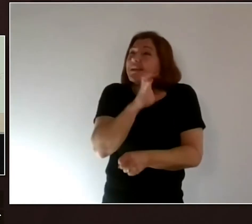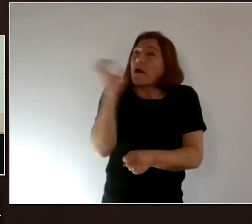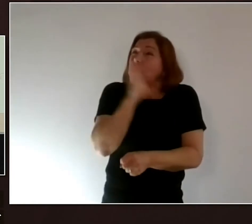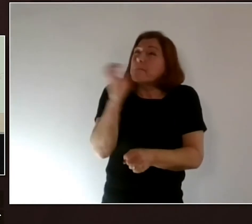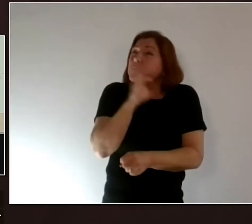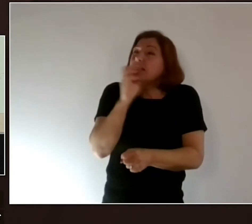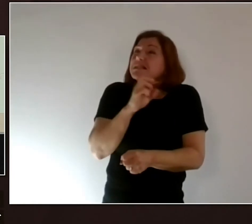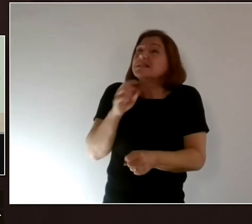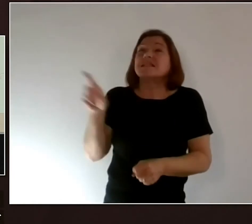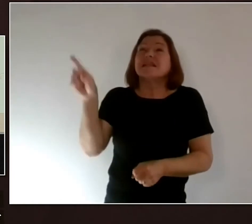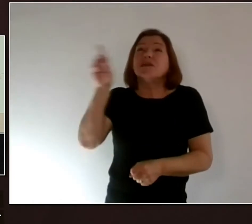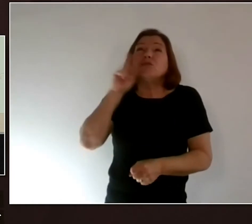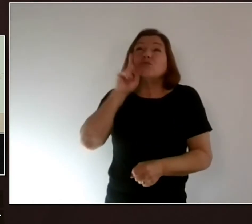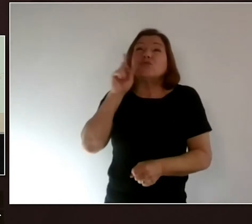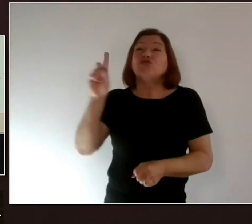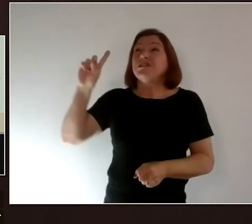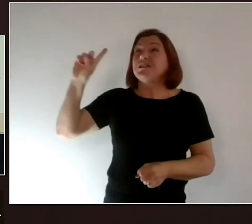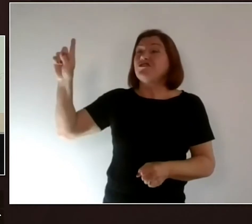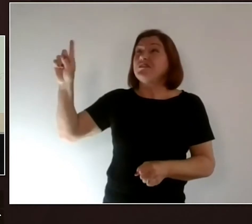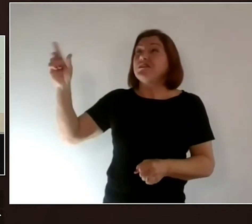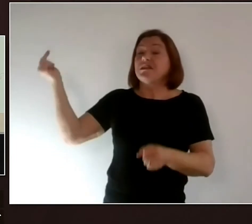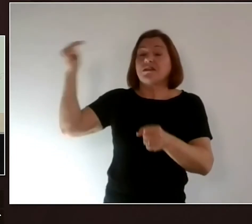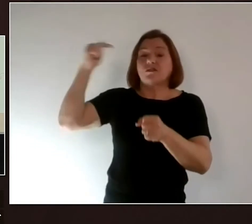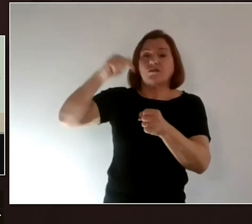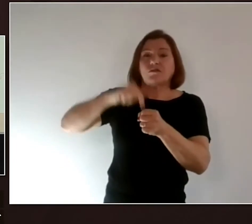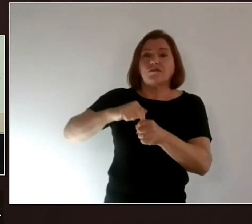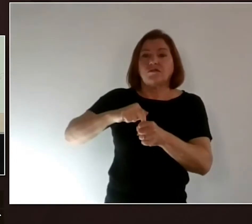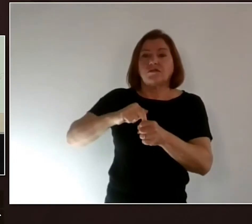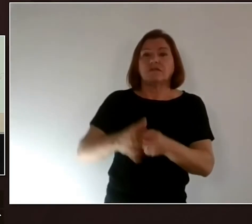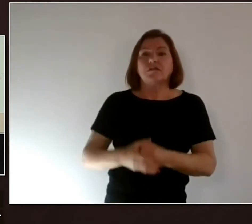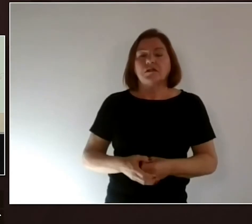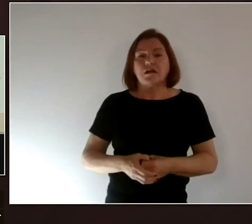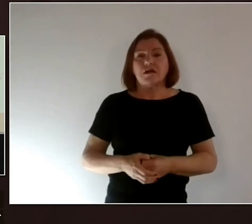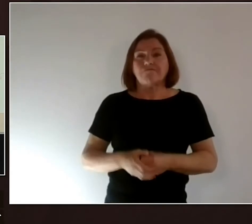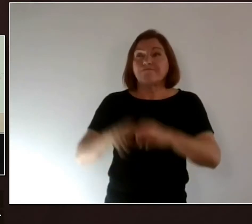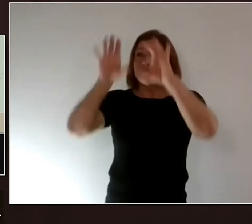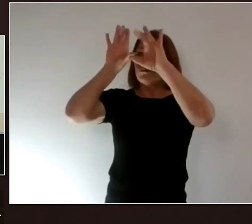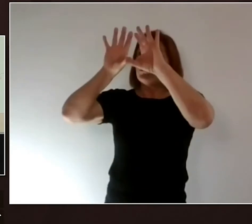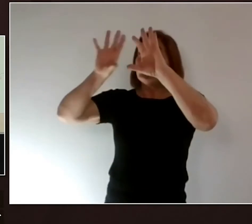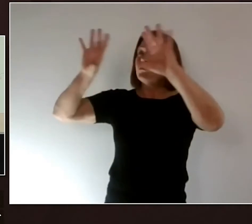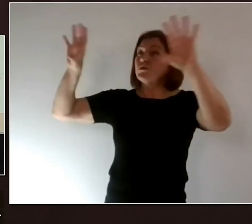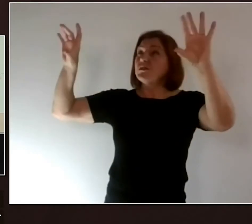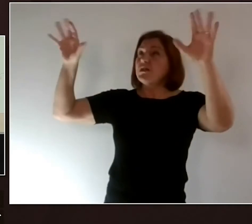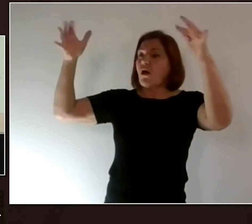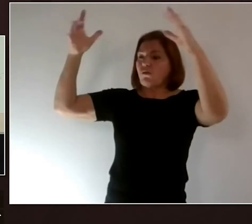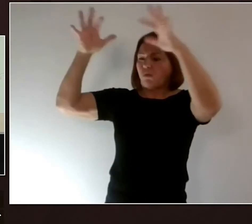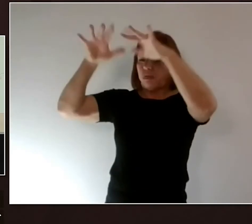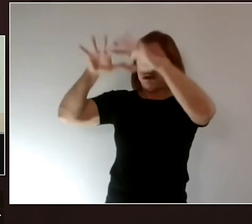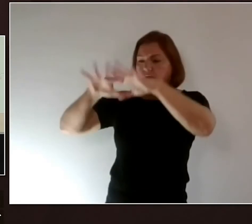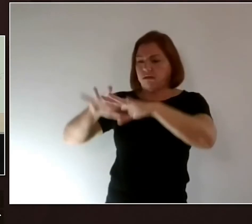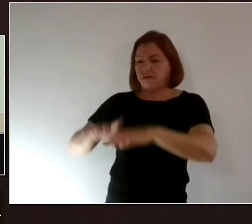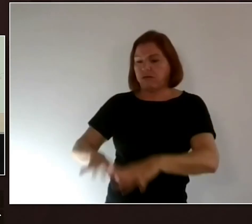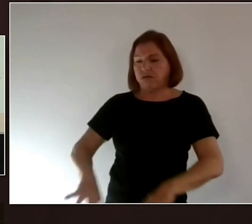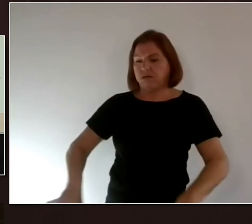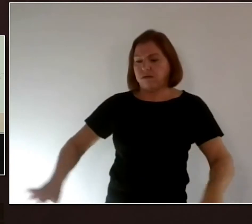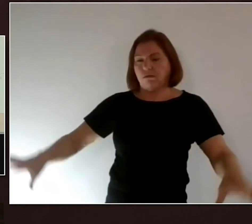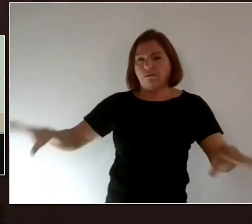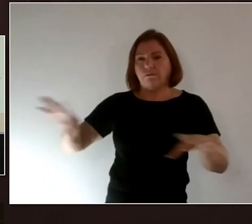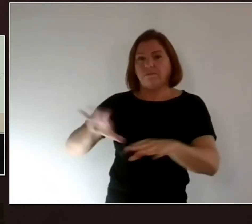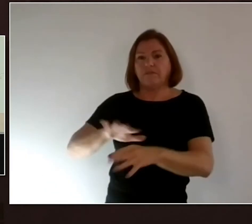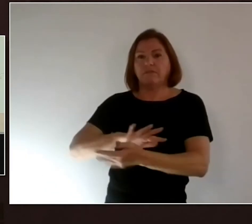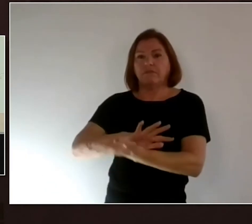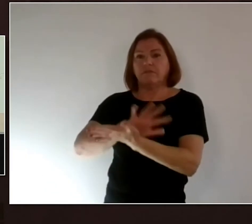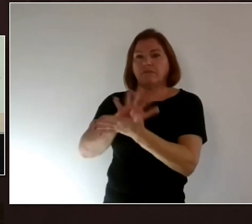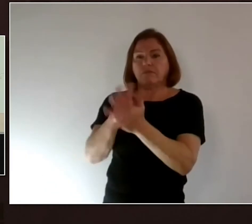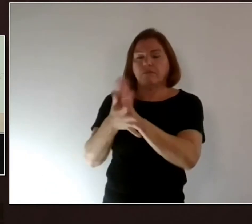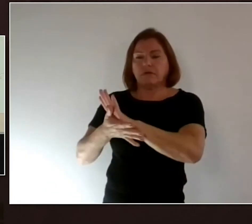de Deus, pelo qual, do qual os céus incendiados serão desfeitos e os elementos abrasados se derreterão. Nós,